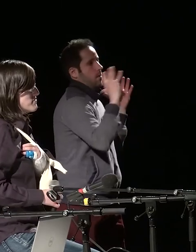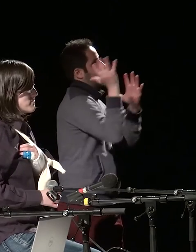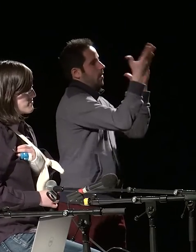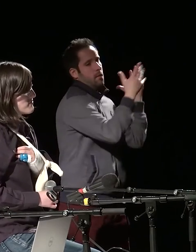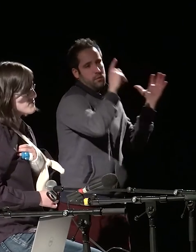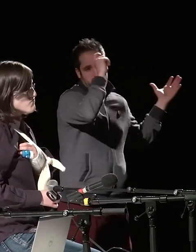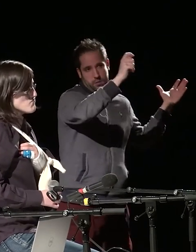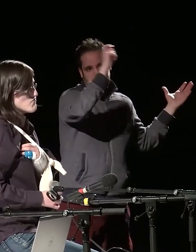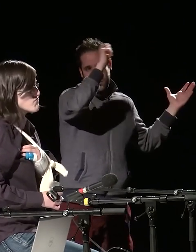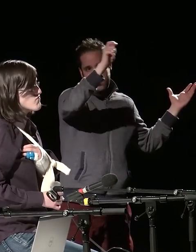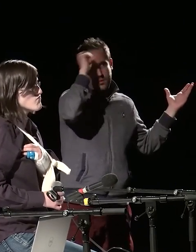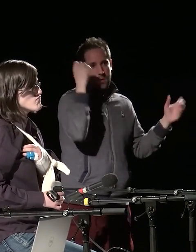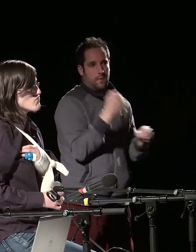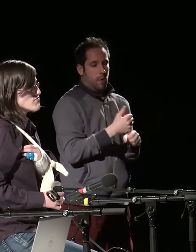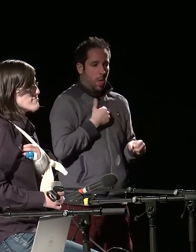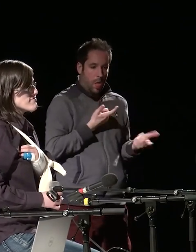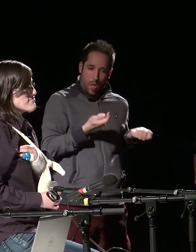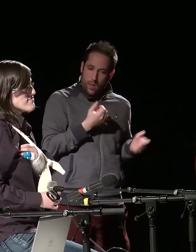juste,